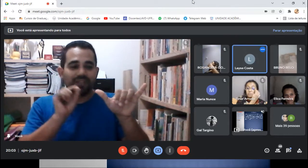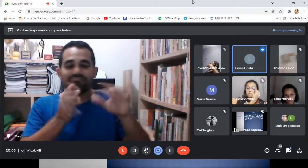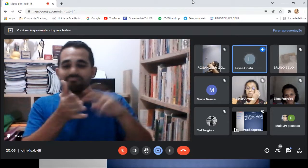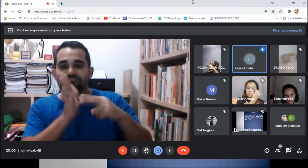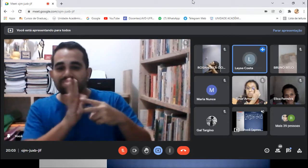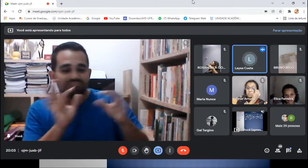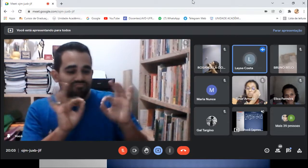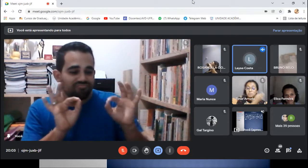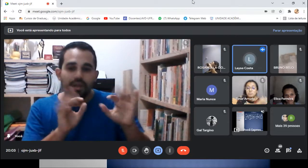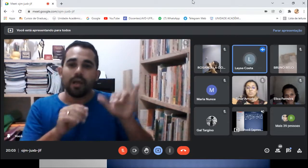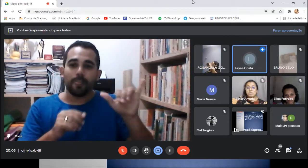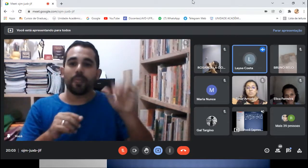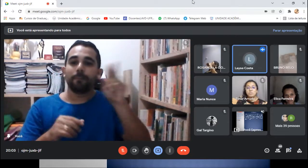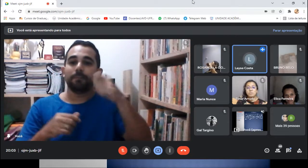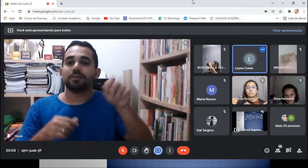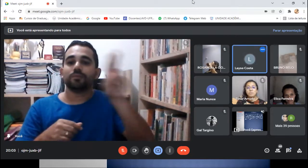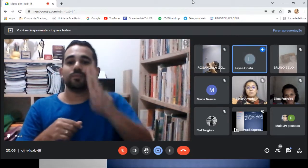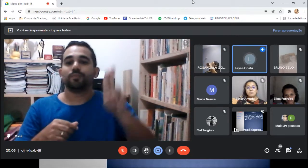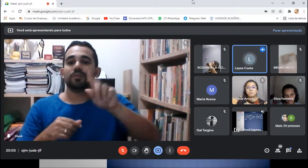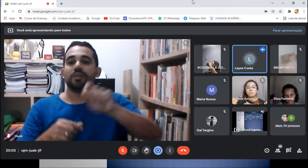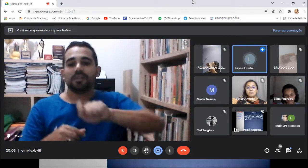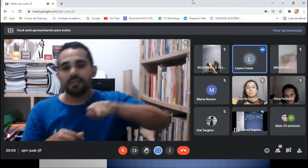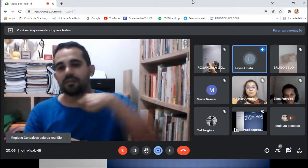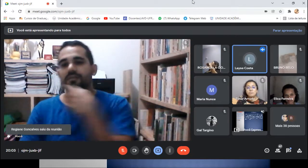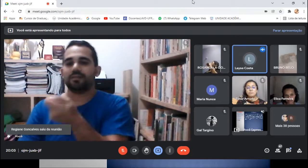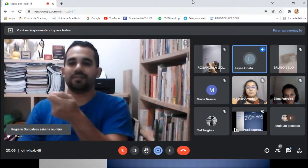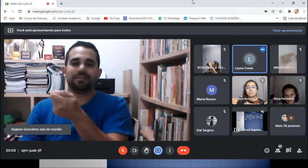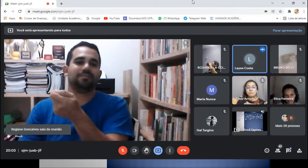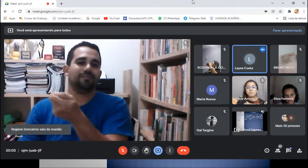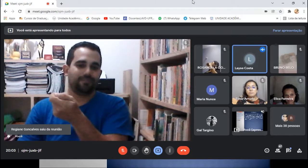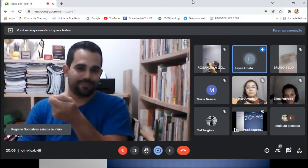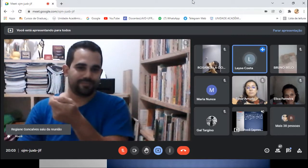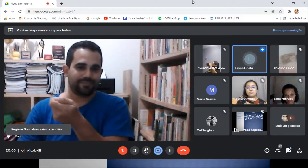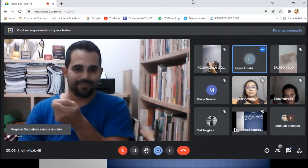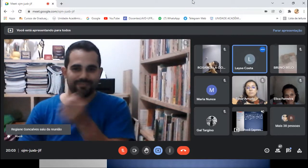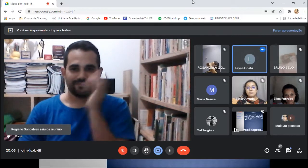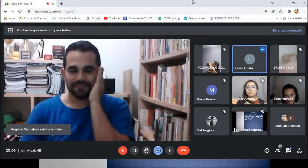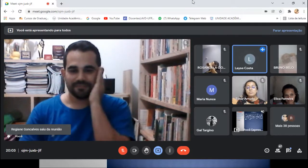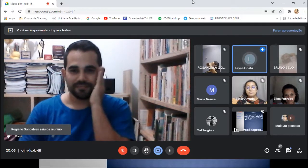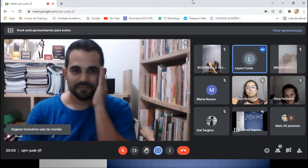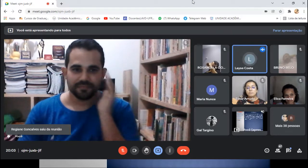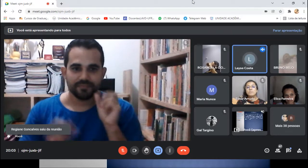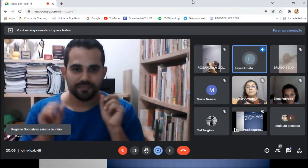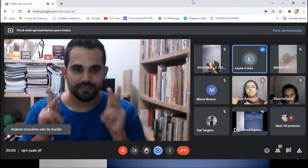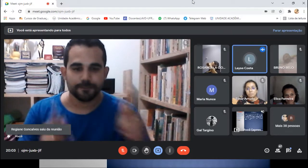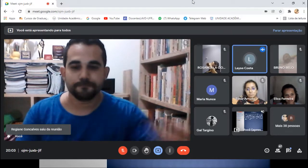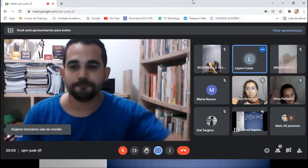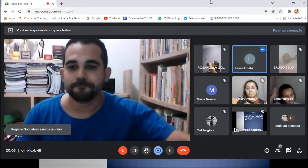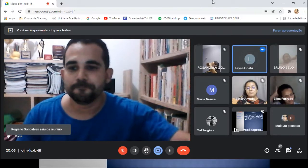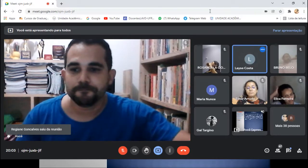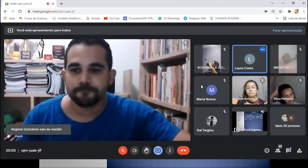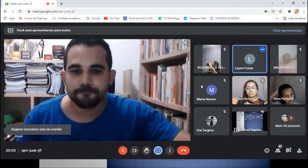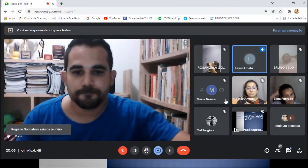Mas o Y isoladamente não existe significado. Precisa-se ter o sinal, ok?